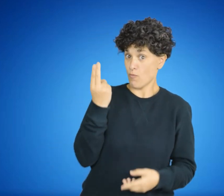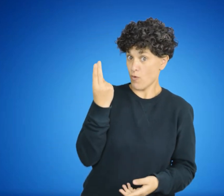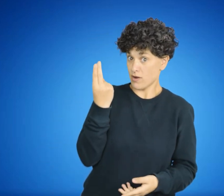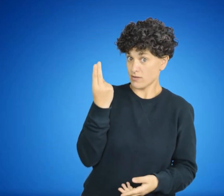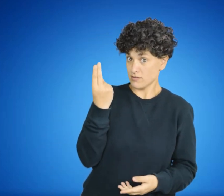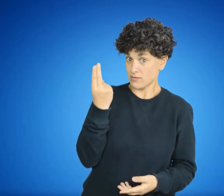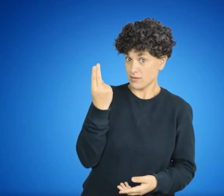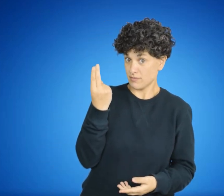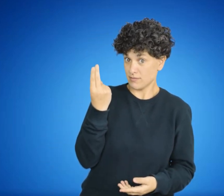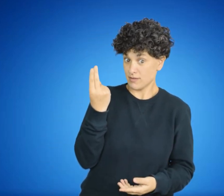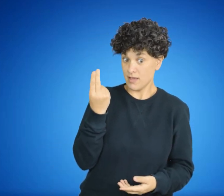existir